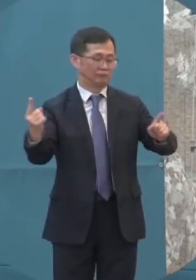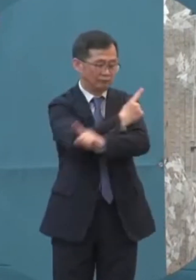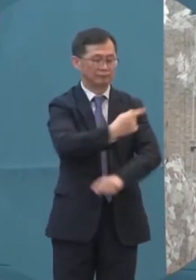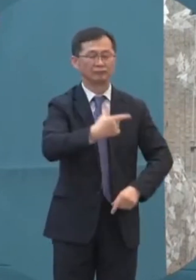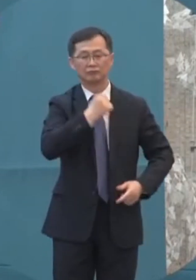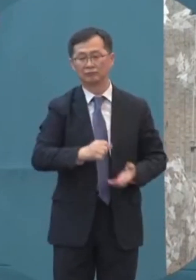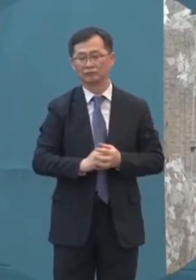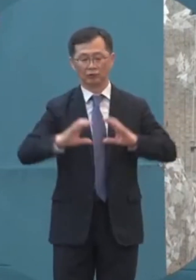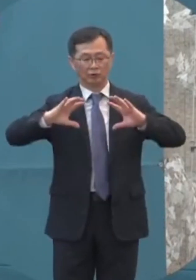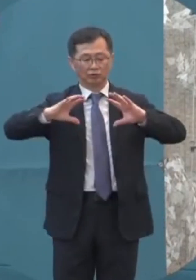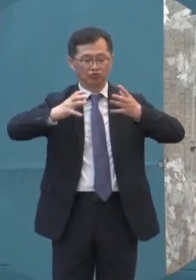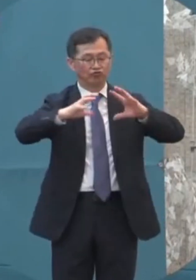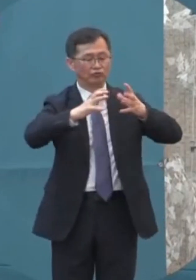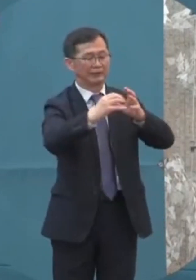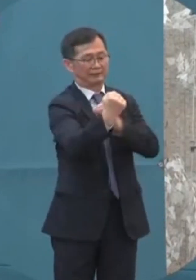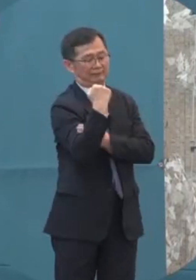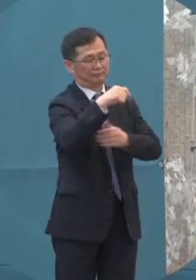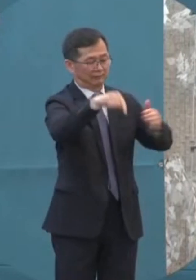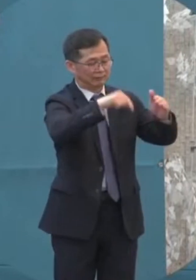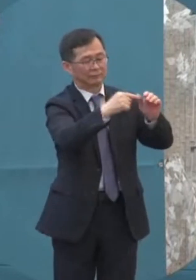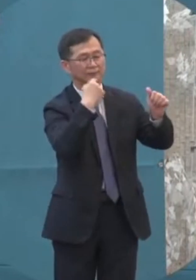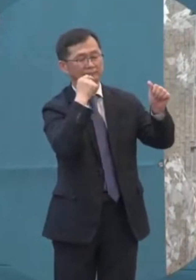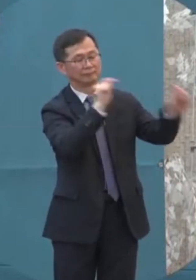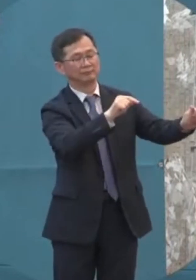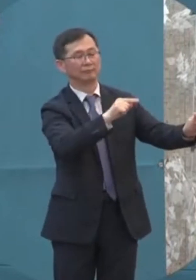먼저 국민의힘한테 말합니다.